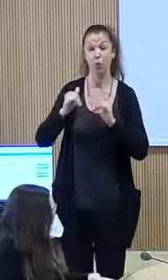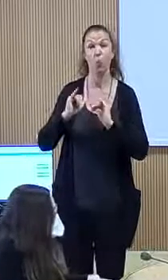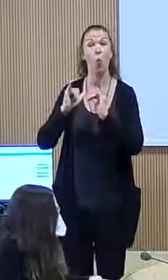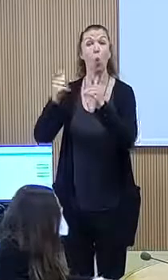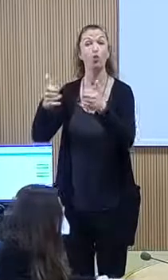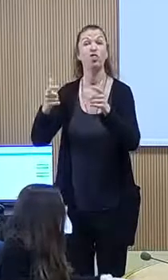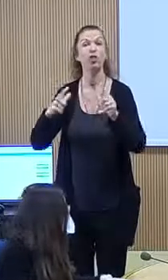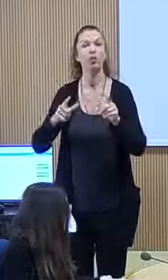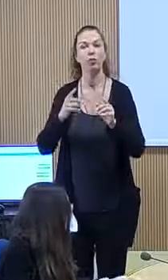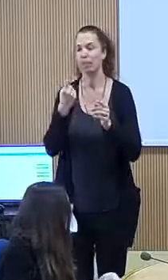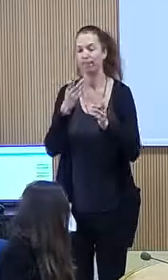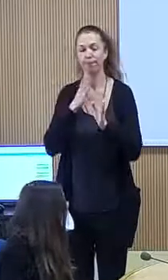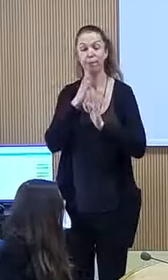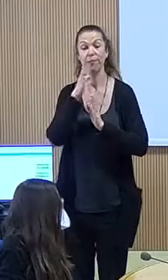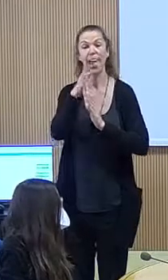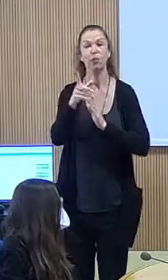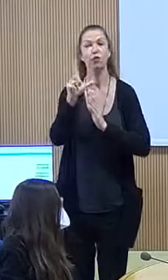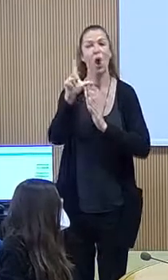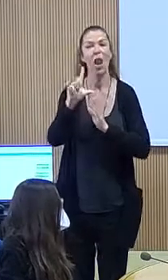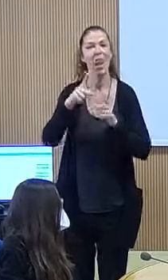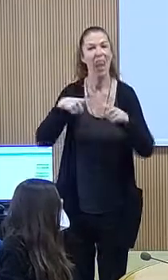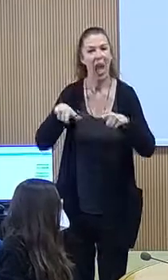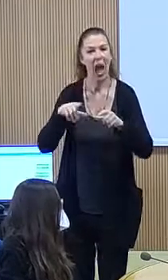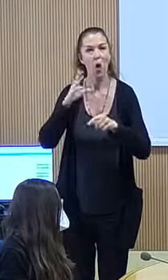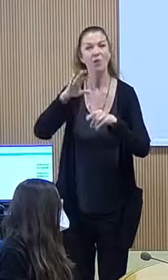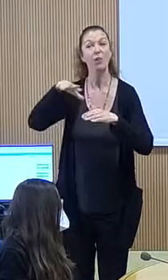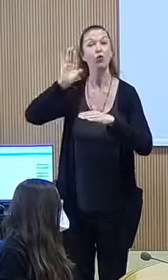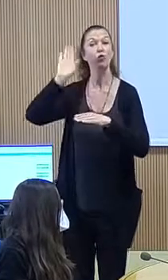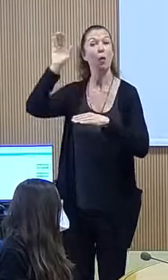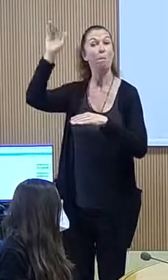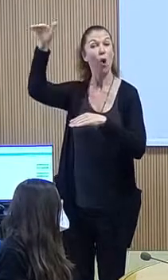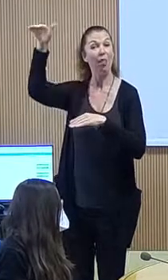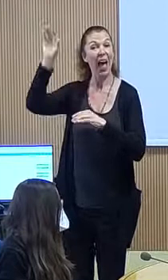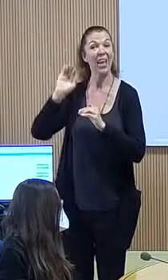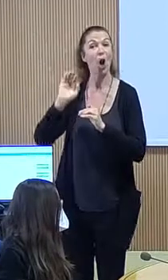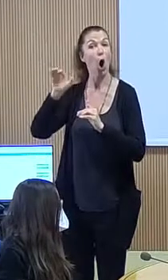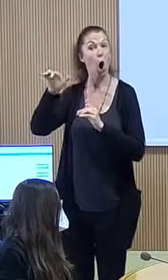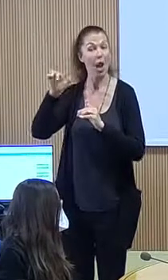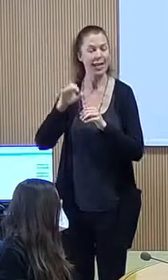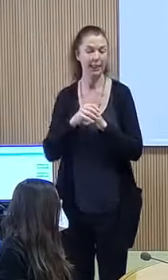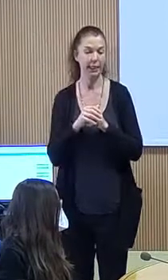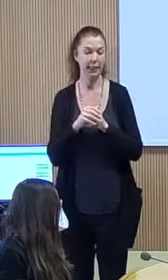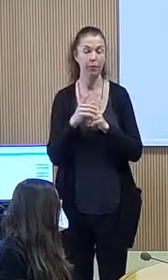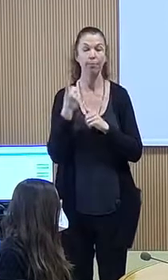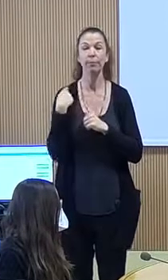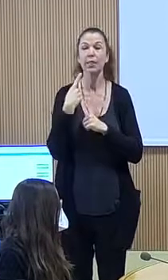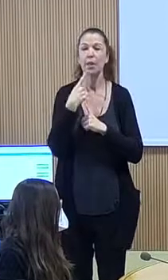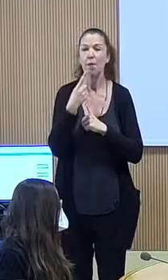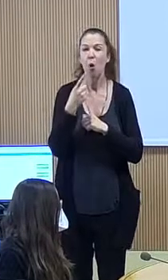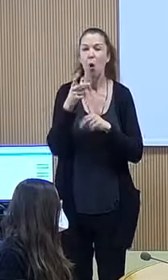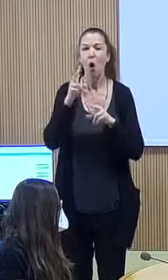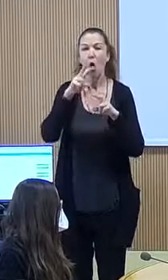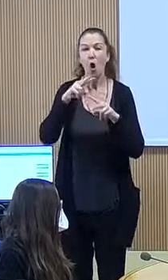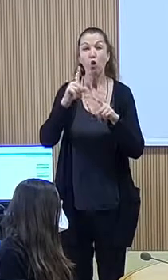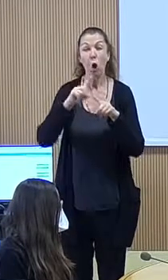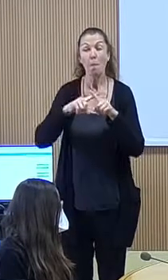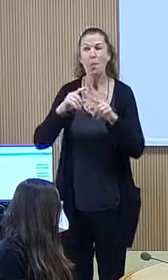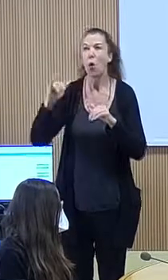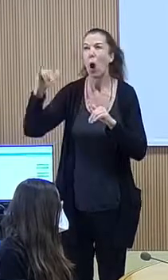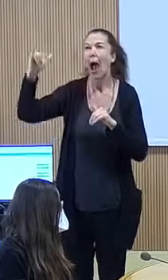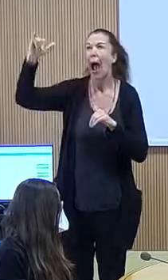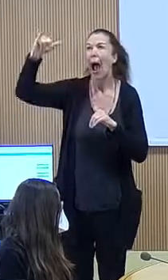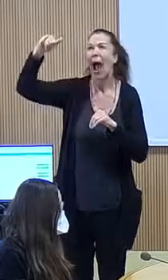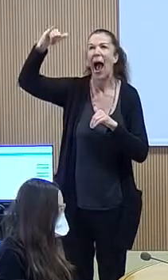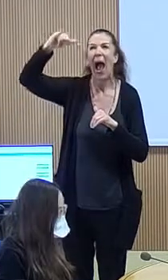verso il lessini verso verso la collina come dicevo prima un controllo anche aereo di quelle che sono le seconde case